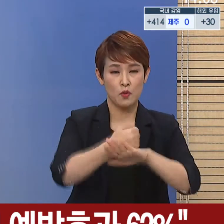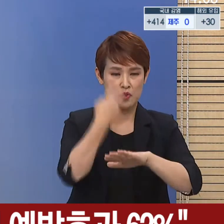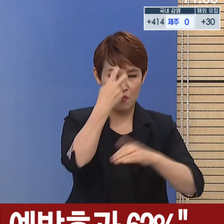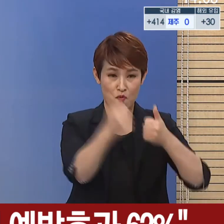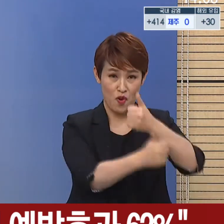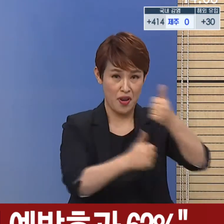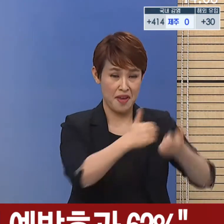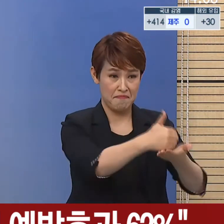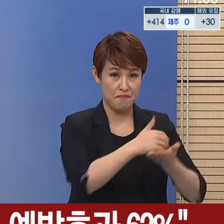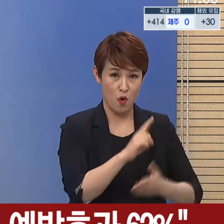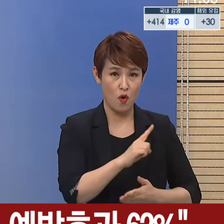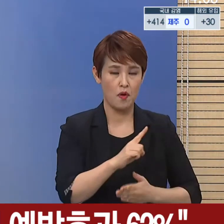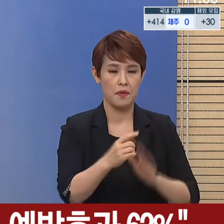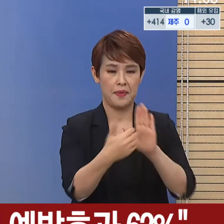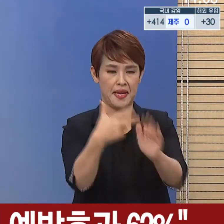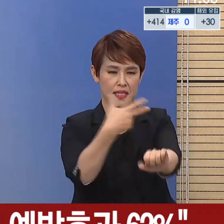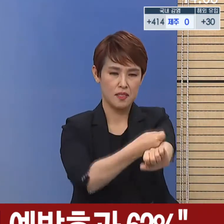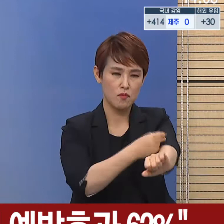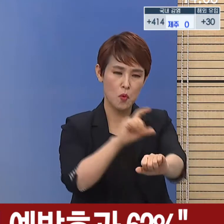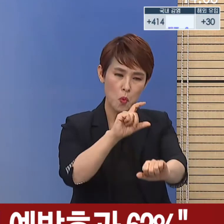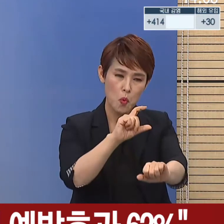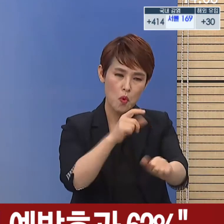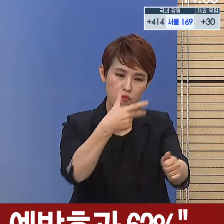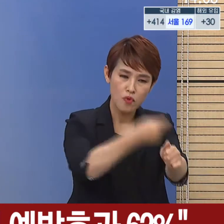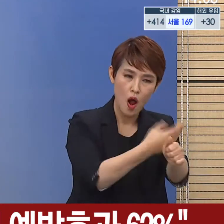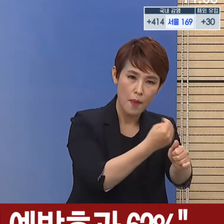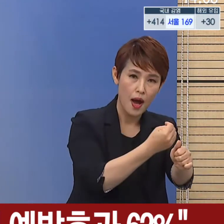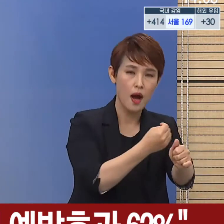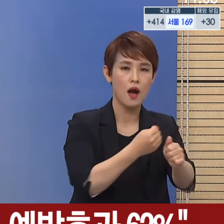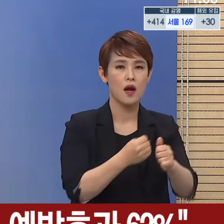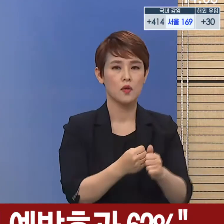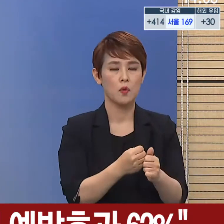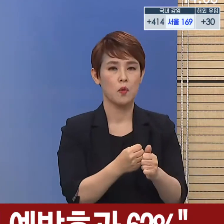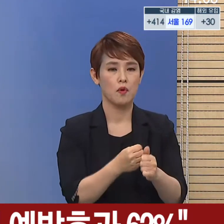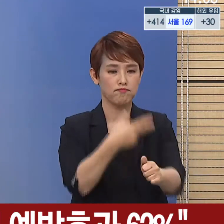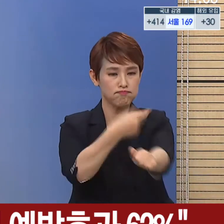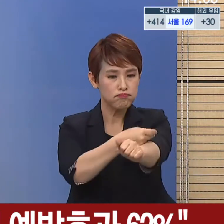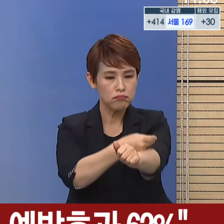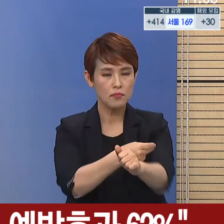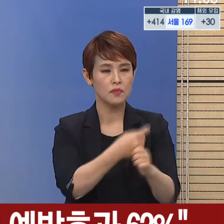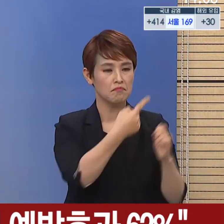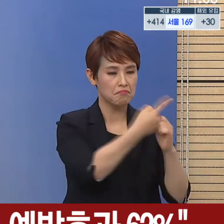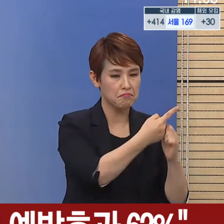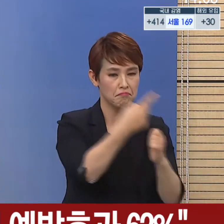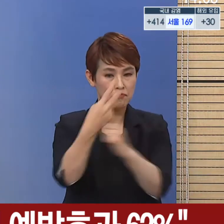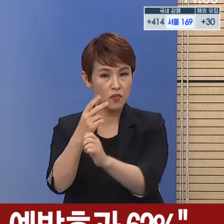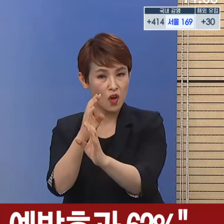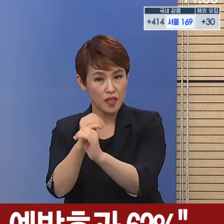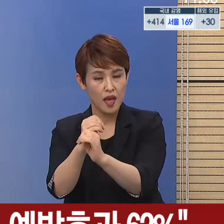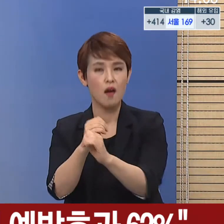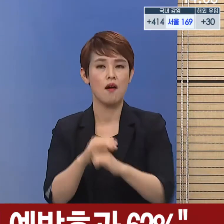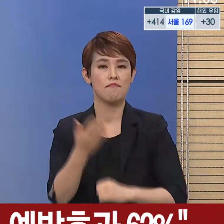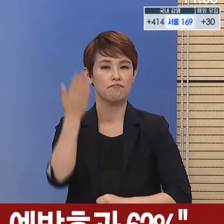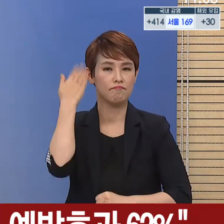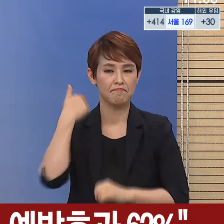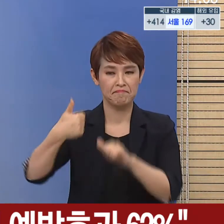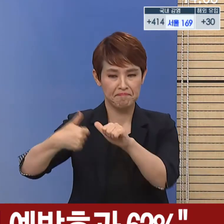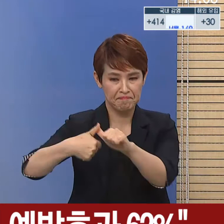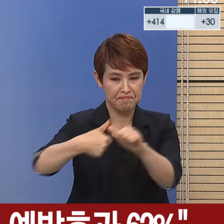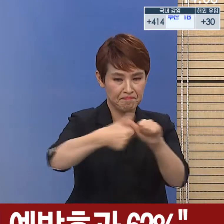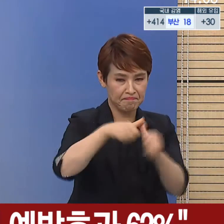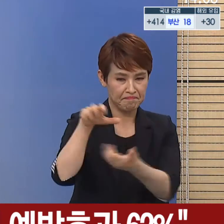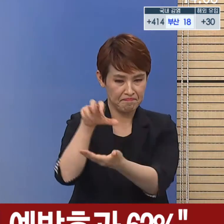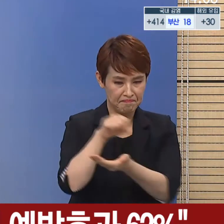최종점검위원회는 백신 투여 용량과 투여 간격의 적절성에 대해 앞서 실시한 2차례의 자문